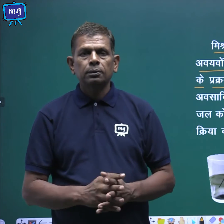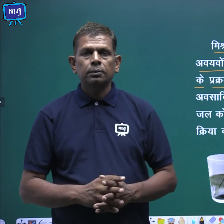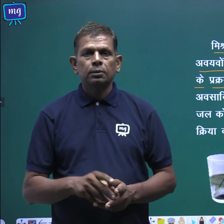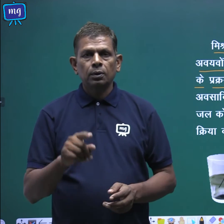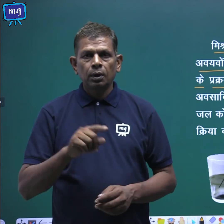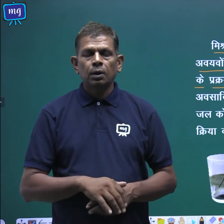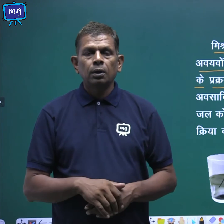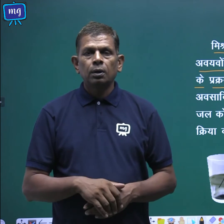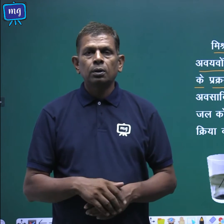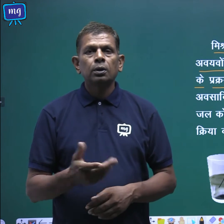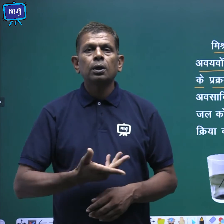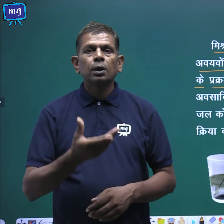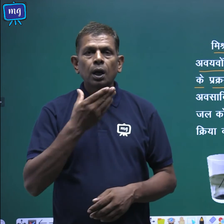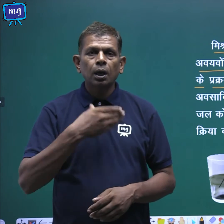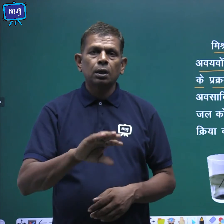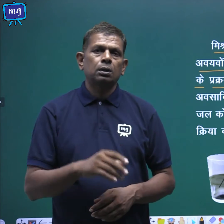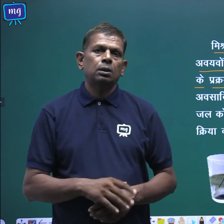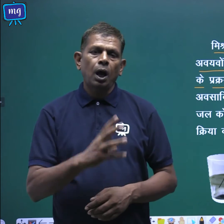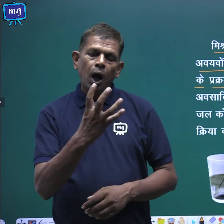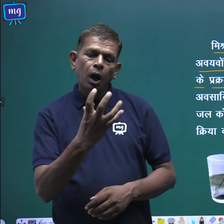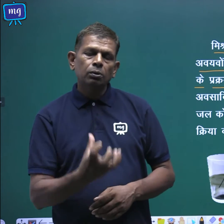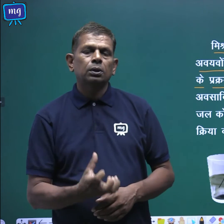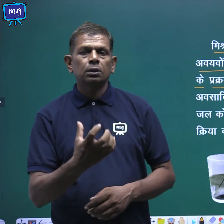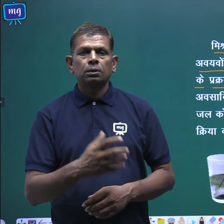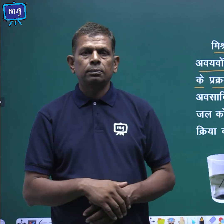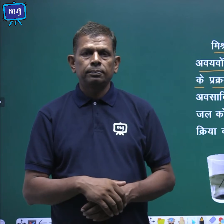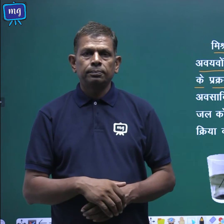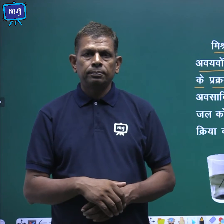तो ये क्या कहलाता है? अवसादन।